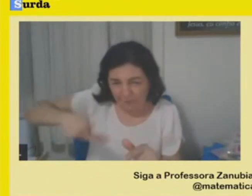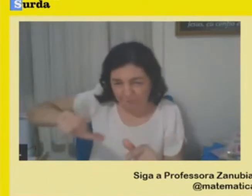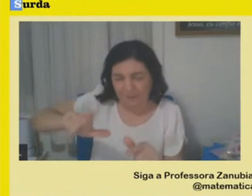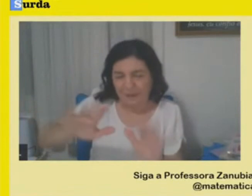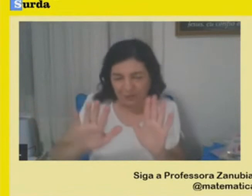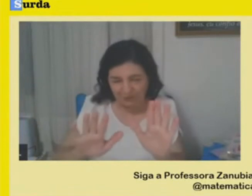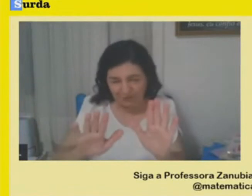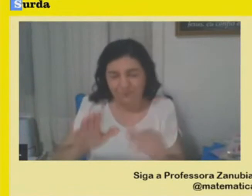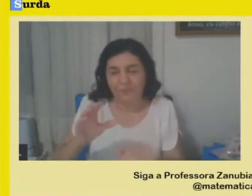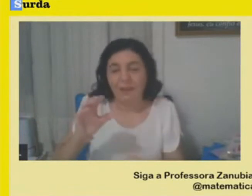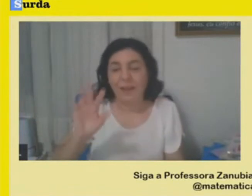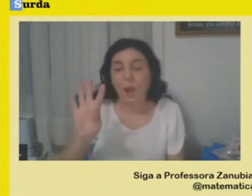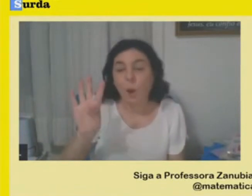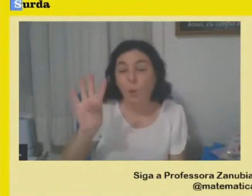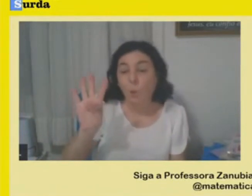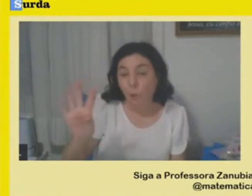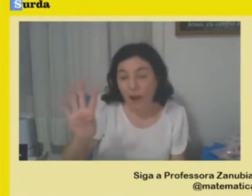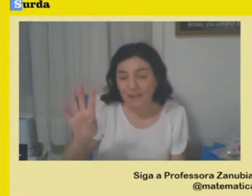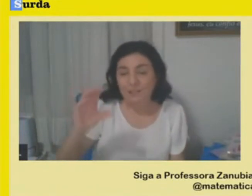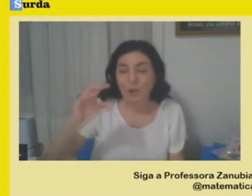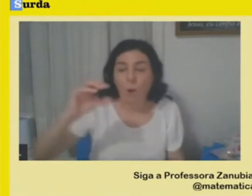Ó, de novo.